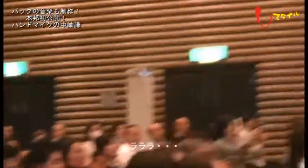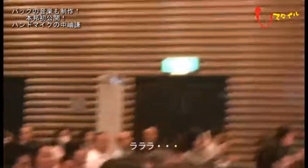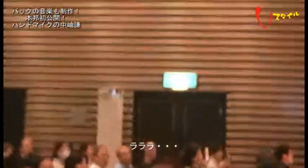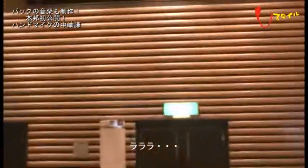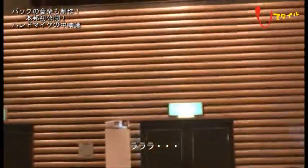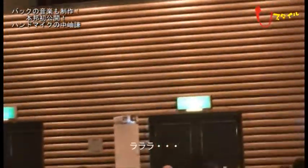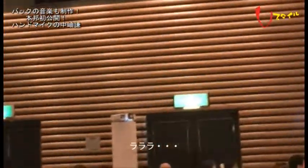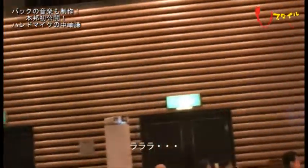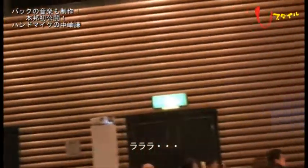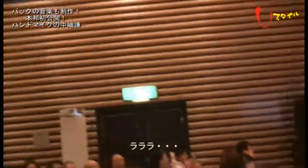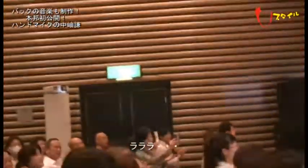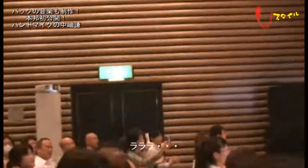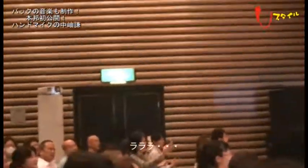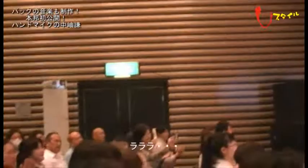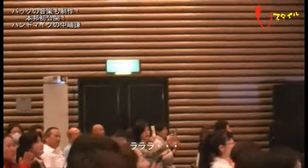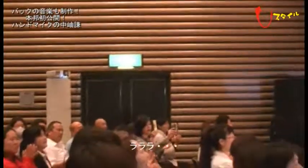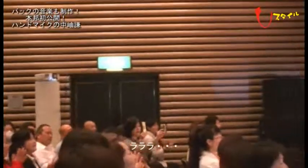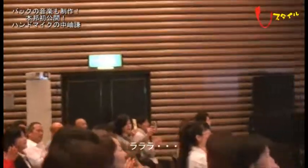ni